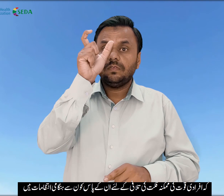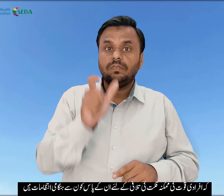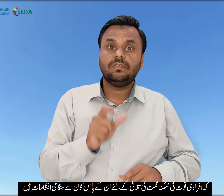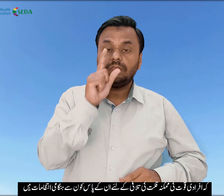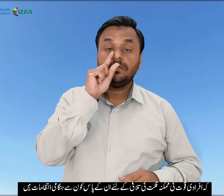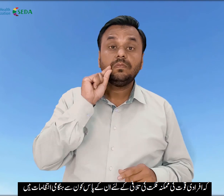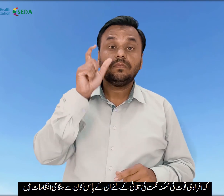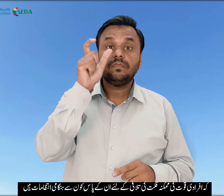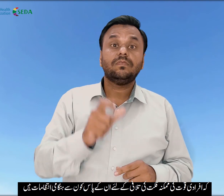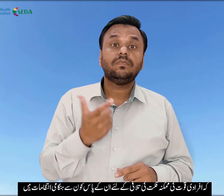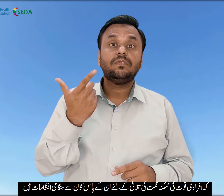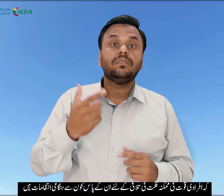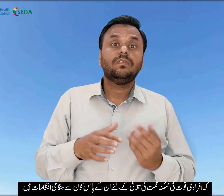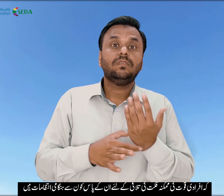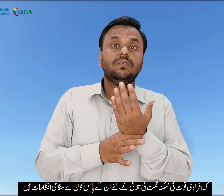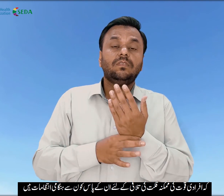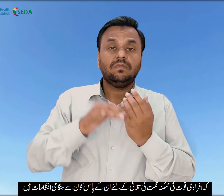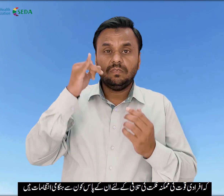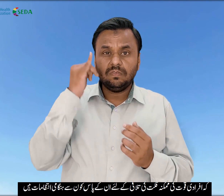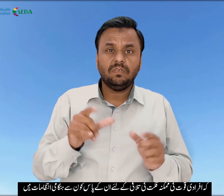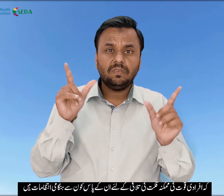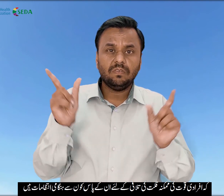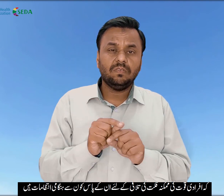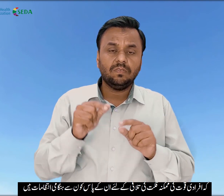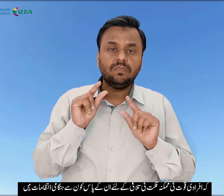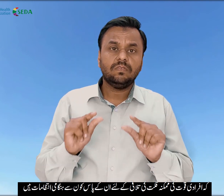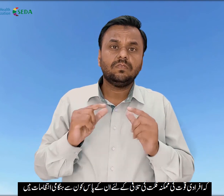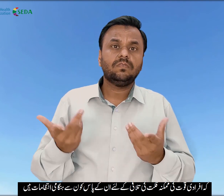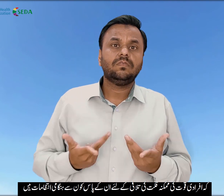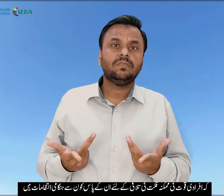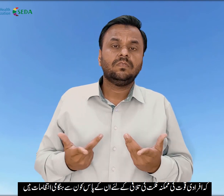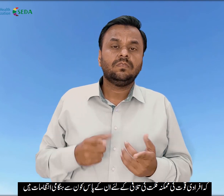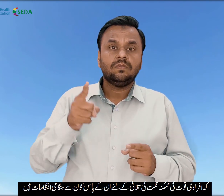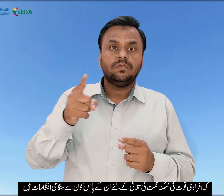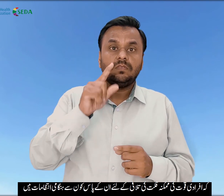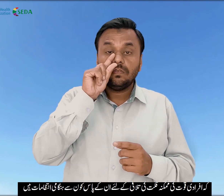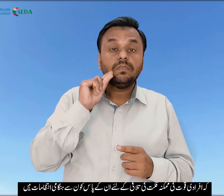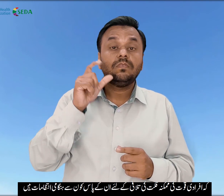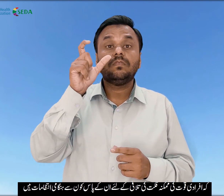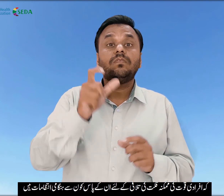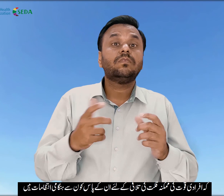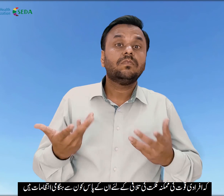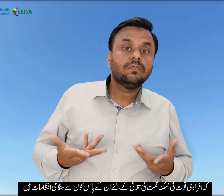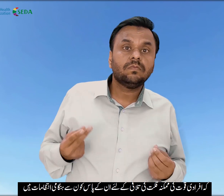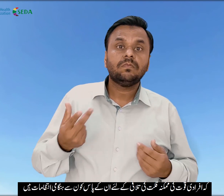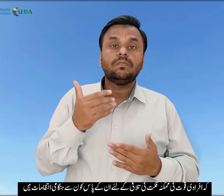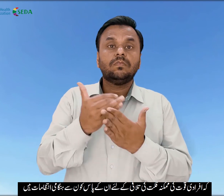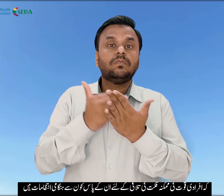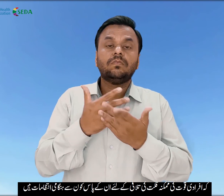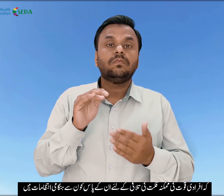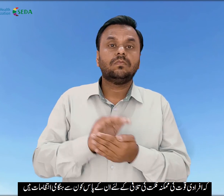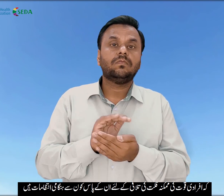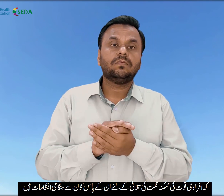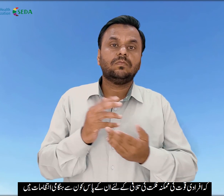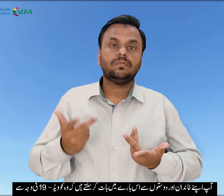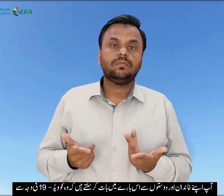کی ممکنہ قلت کی تلافی کے لیے ان کے پاس کون سے ہنگامی انتظامات ہیں۔ آپ